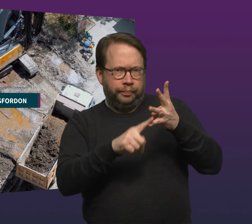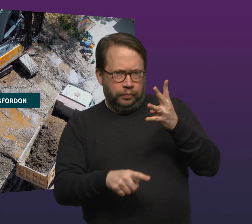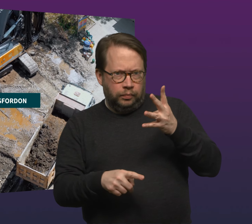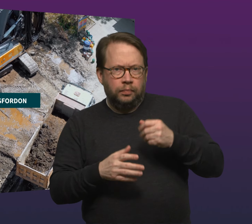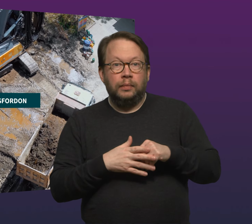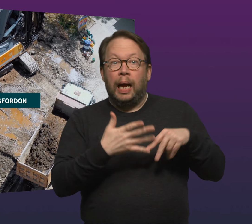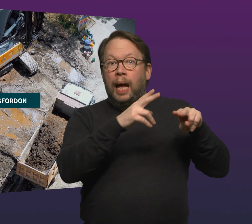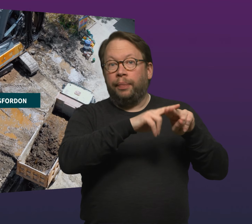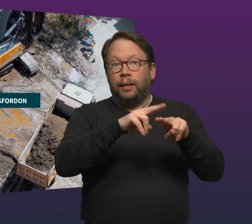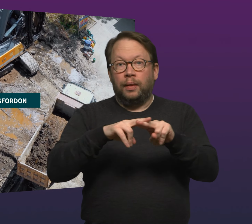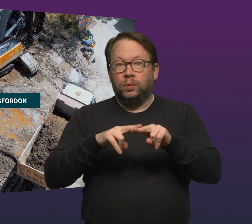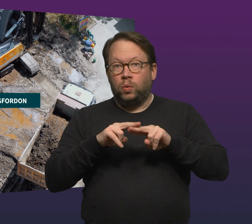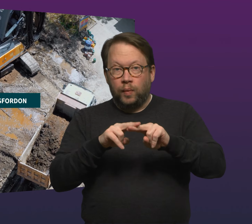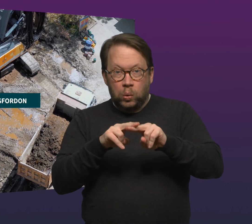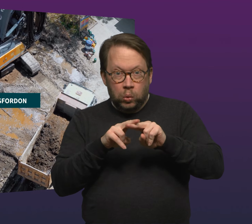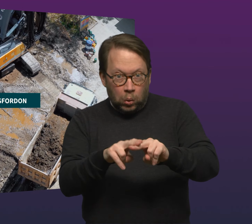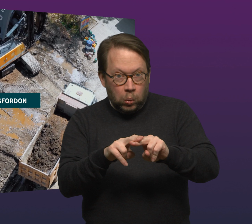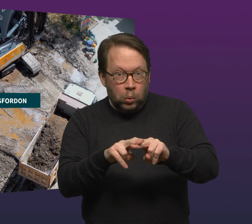anläggningsfordon.